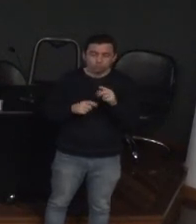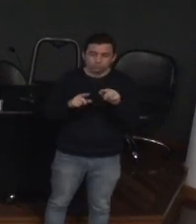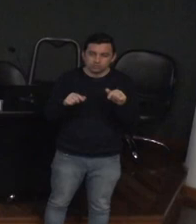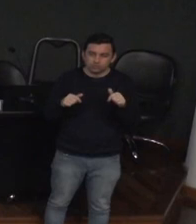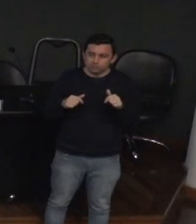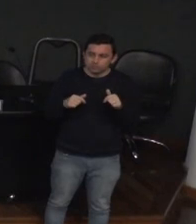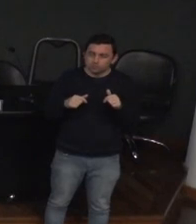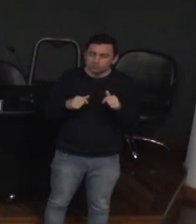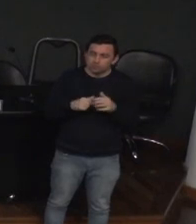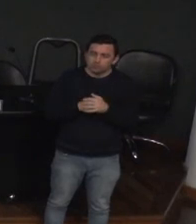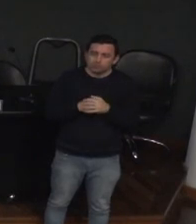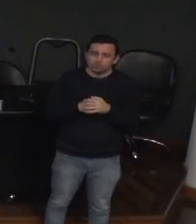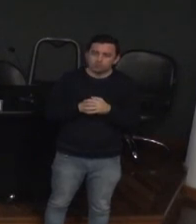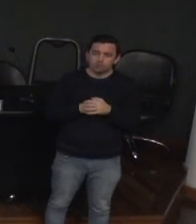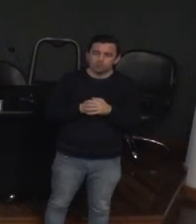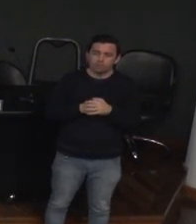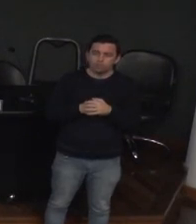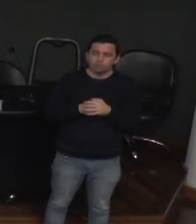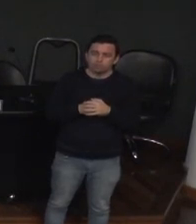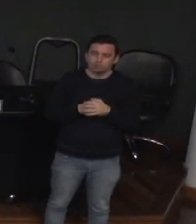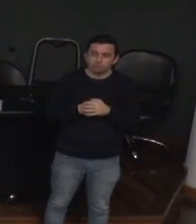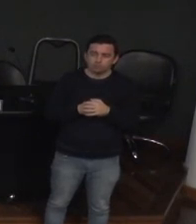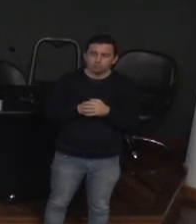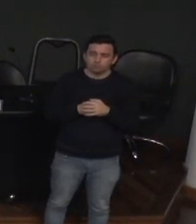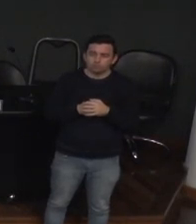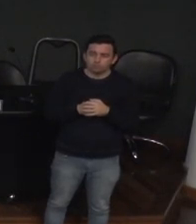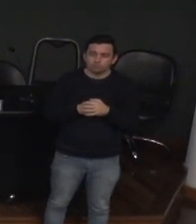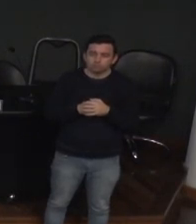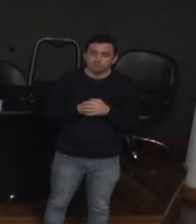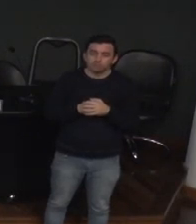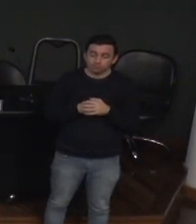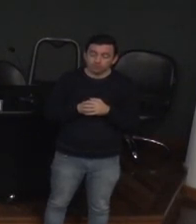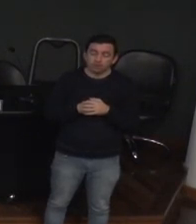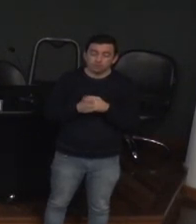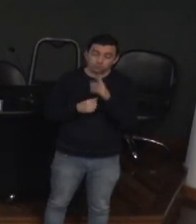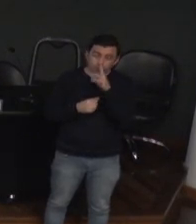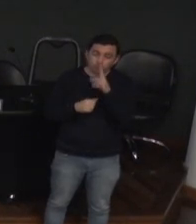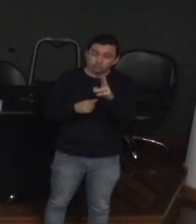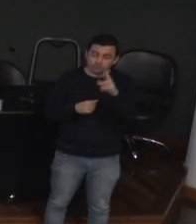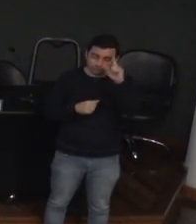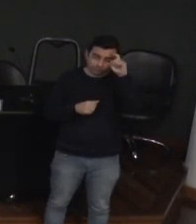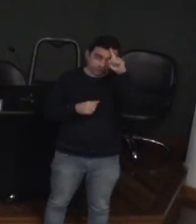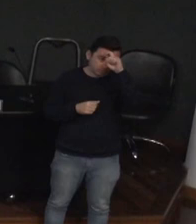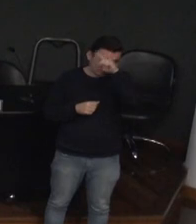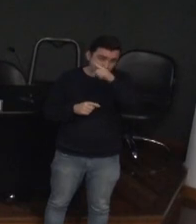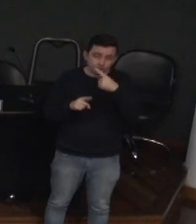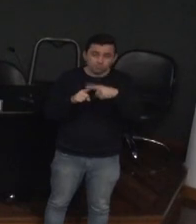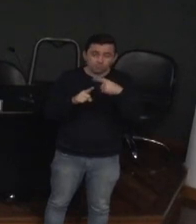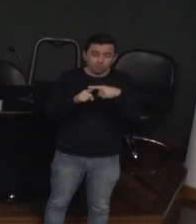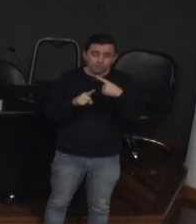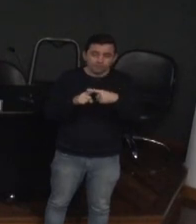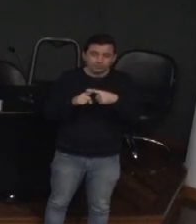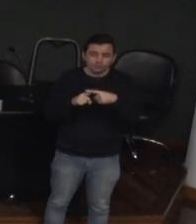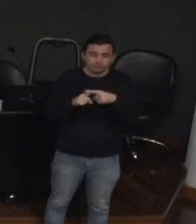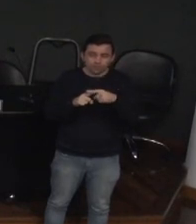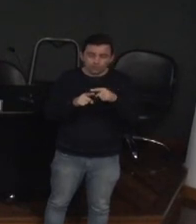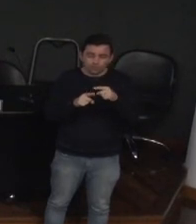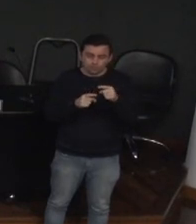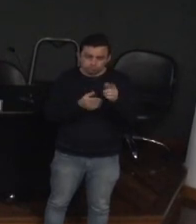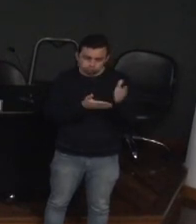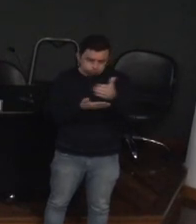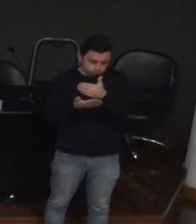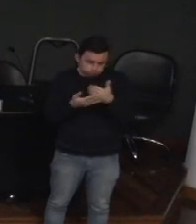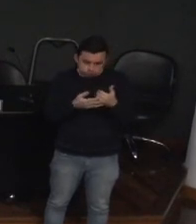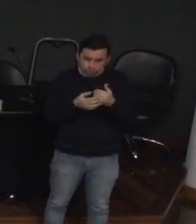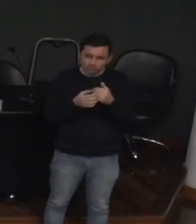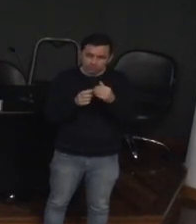nesse caso, veja, a resposta ela é bem complexa. Por quê? Porque você capta o dado